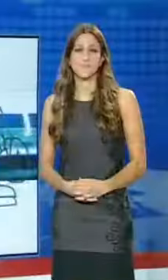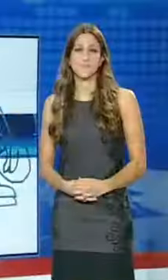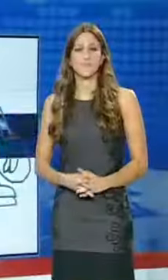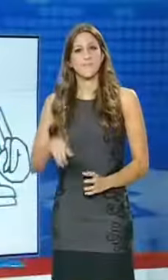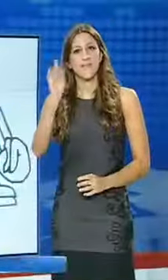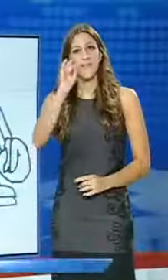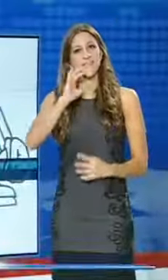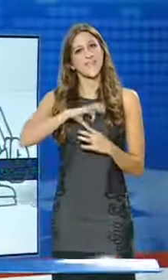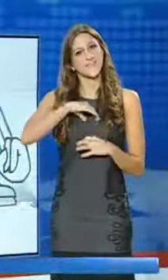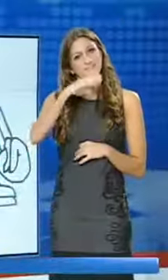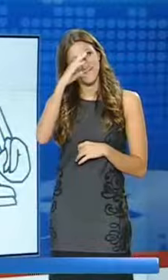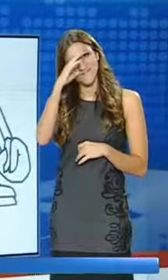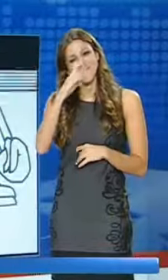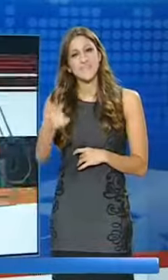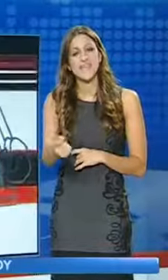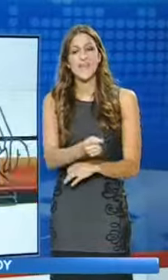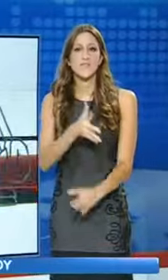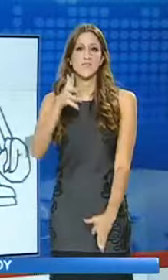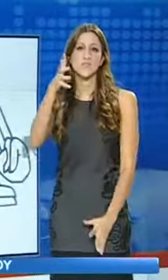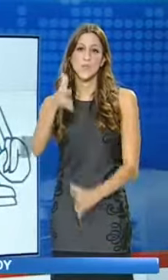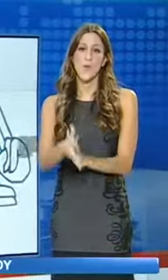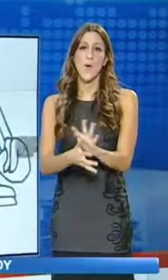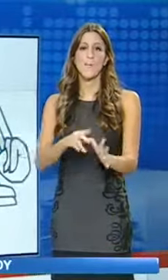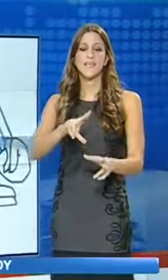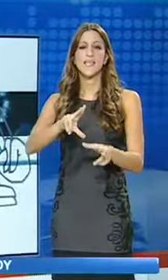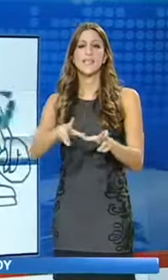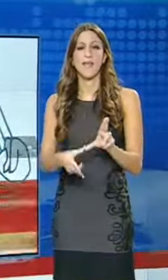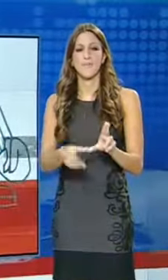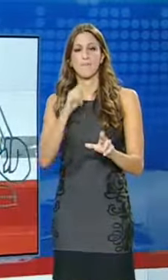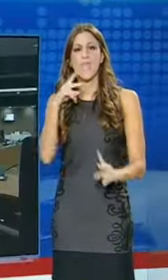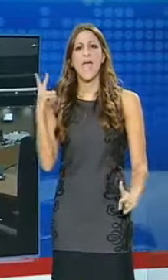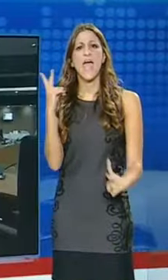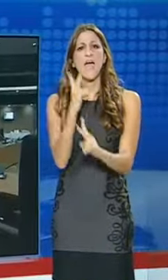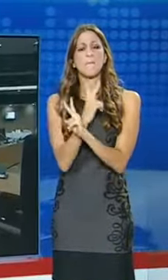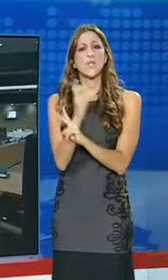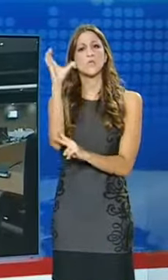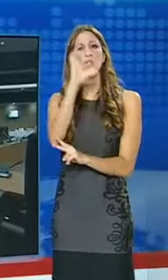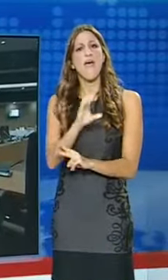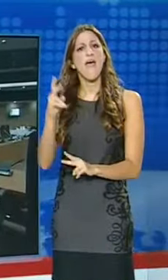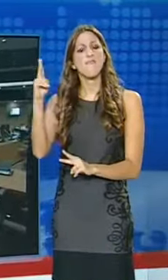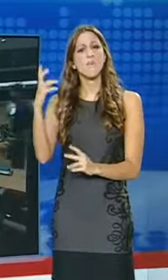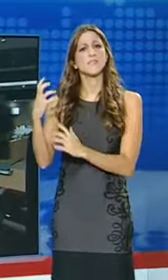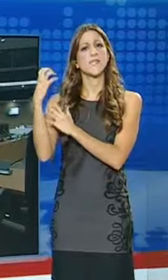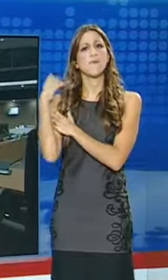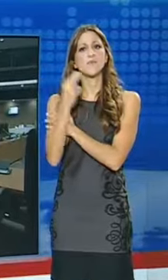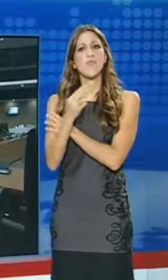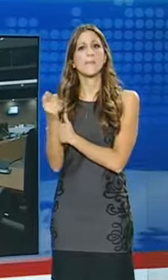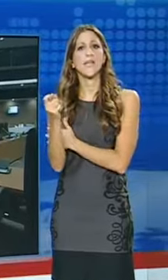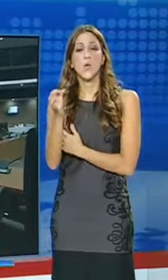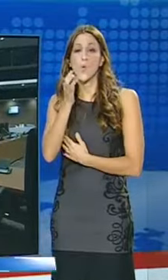Καλησπέρα σας κυρίες και κύριοι. Βλέπετε τα νέα του Sky στην ελληνική νοηματική γλώσσα. Ο Ευρωπαίος Επίτροπος Όλι Ρεν δήλωσε στο Τόκιο ότι η απόφαση